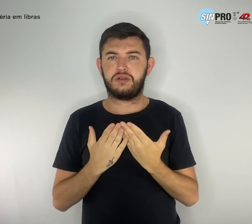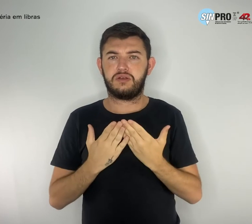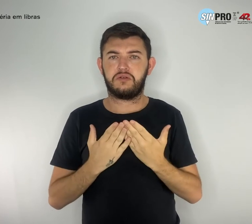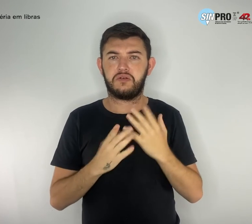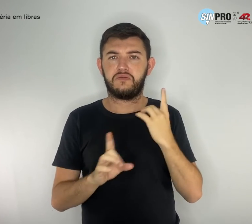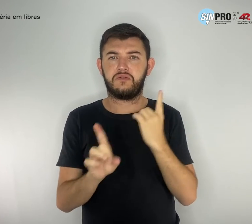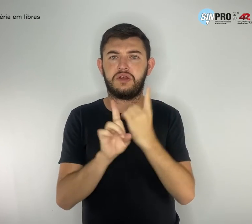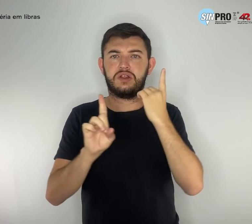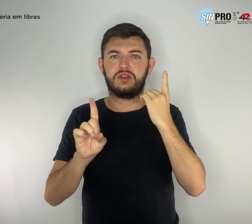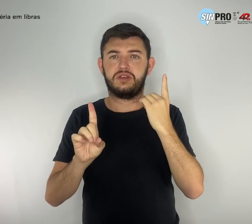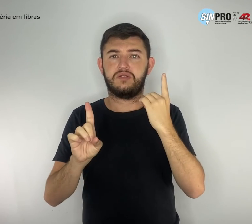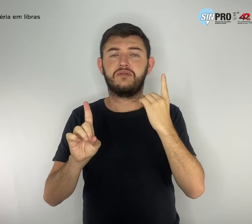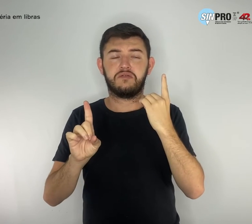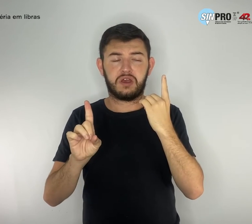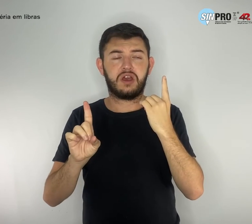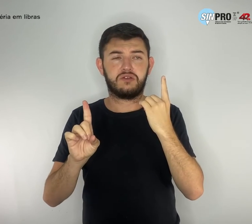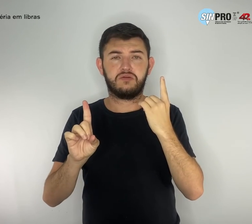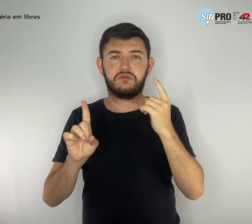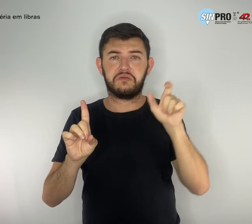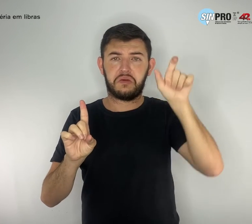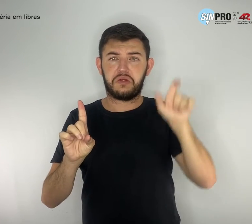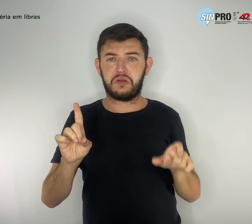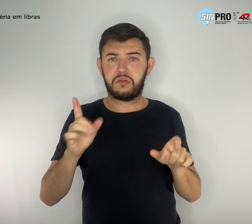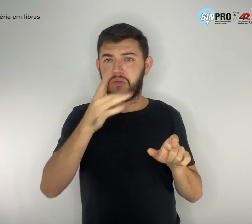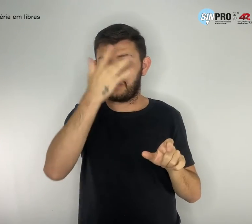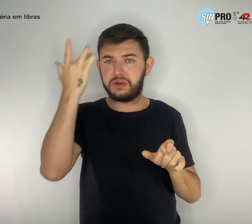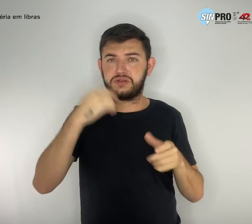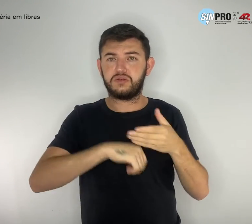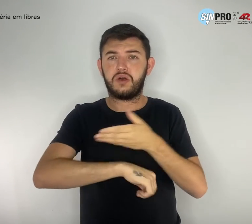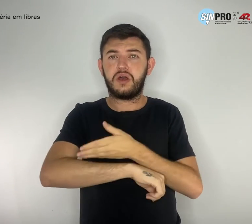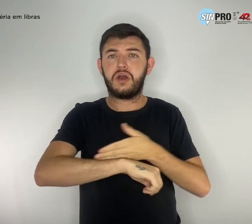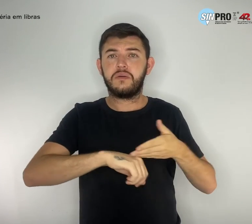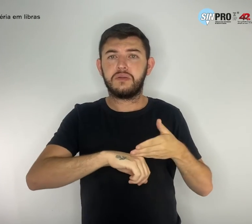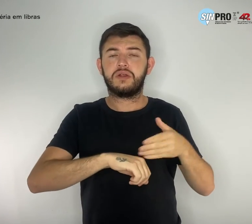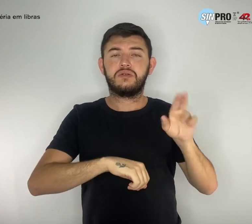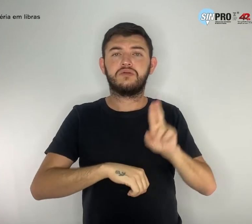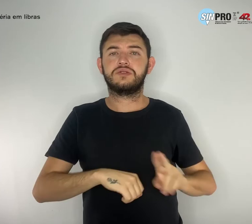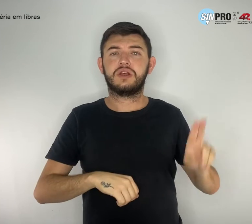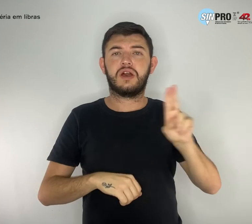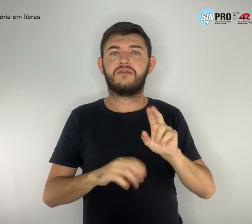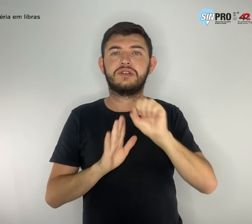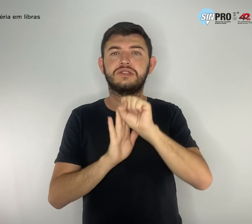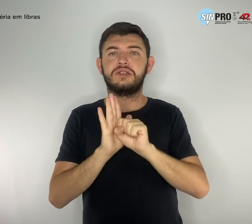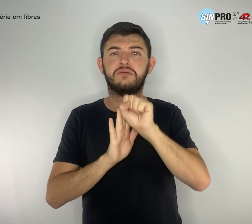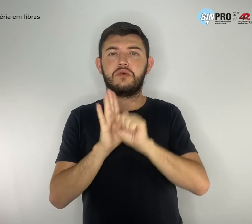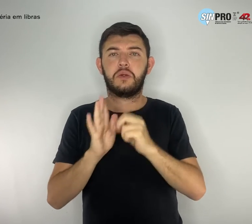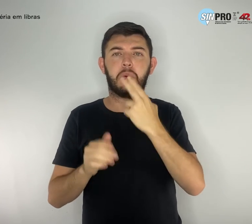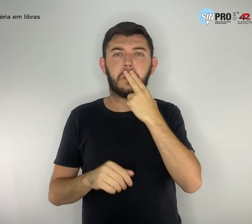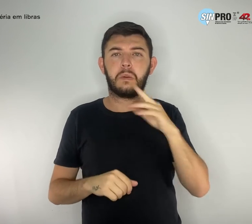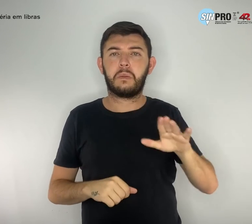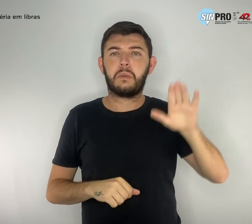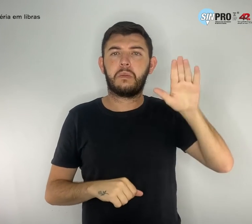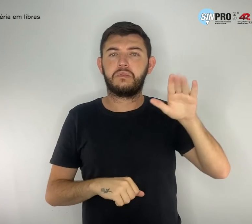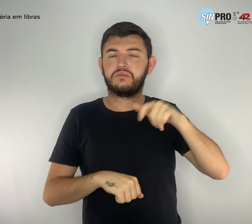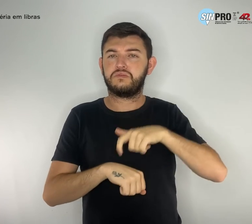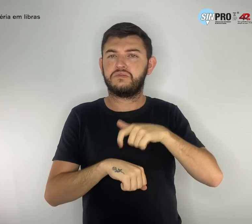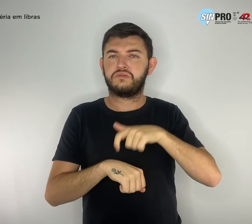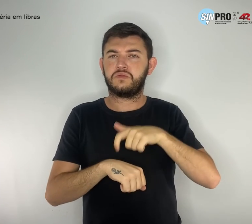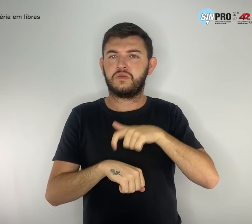e é branco e usava símbolos nazistas durante o ataque. O grupo do jornal O